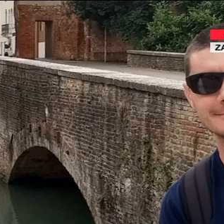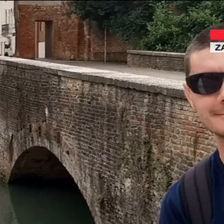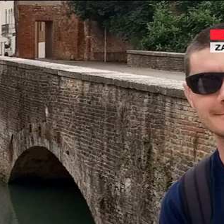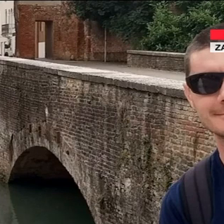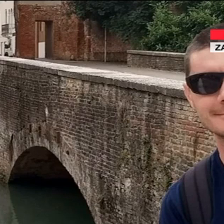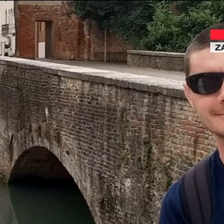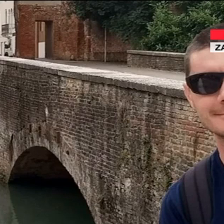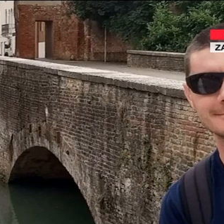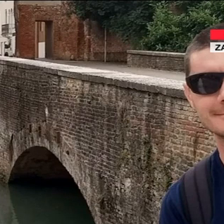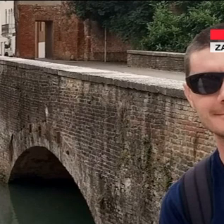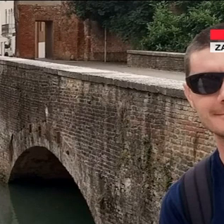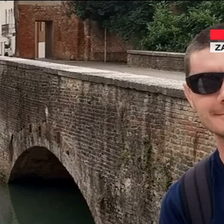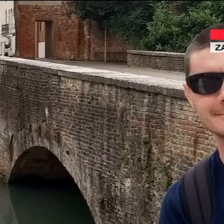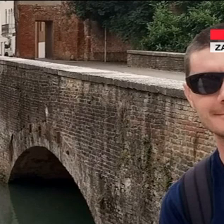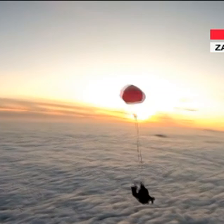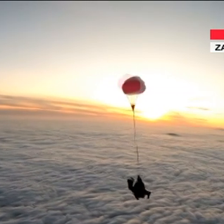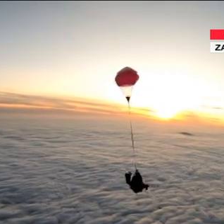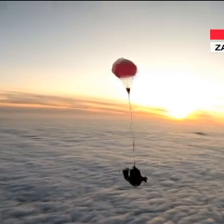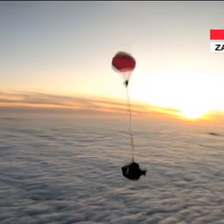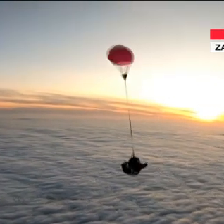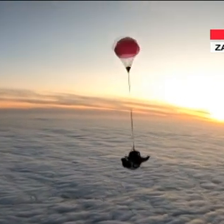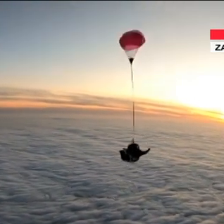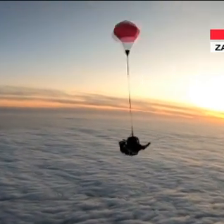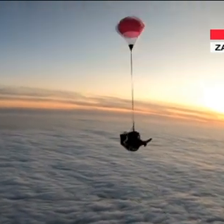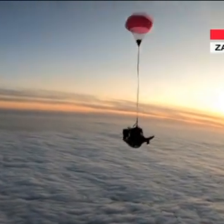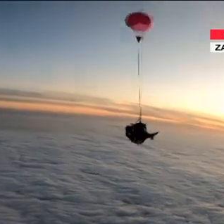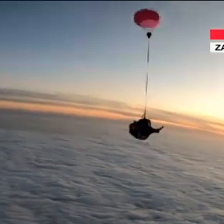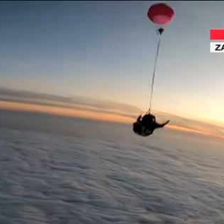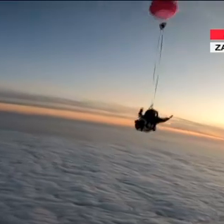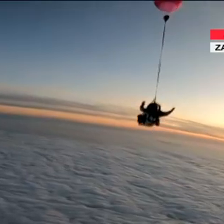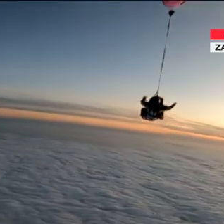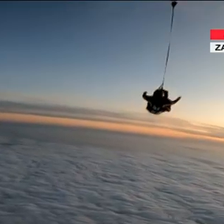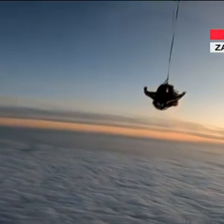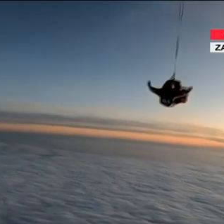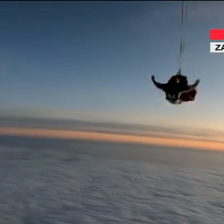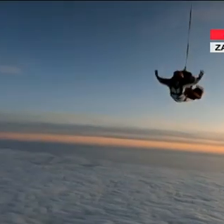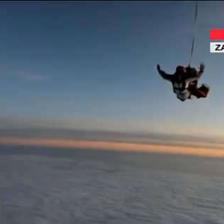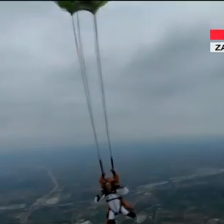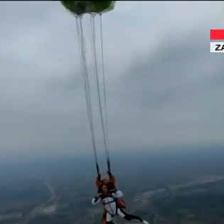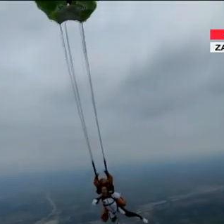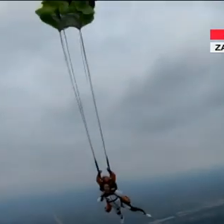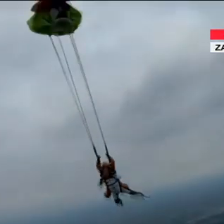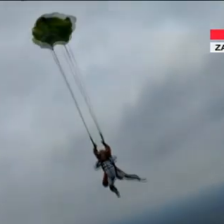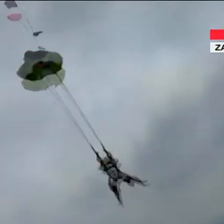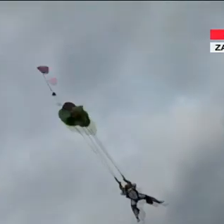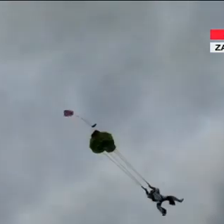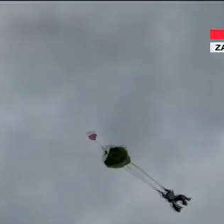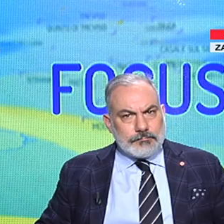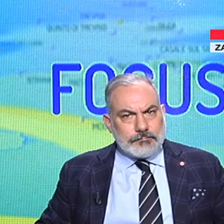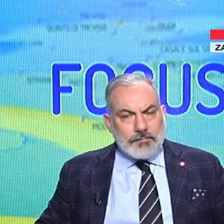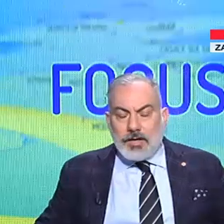terra senza poter governare il paracadute, mentre il secondo è riuscito ad atterrare anche se ad alta velocità, procurandosi fratture e ferite